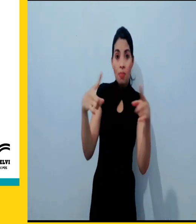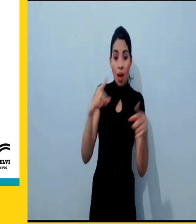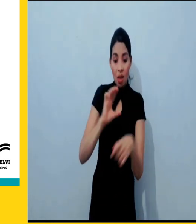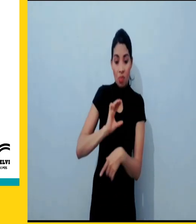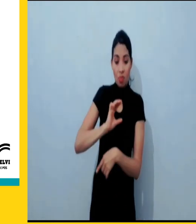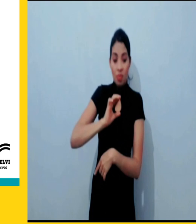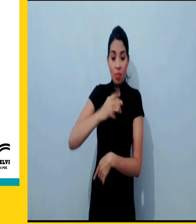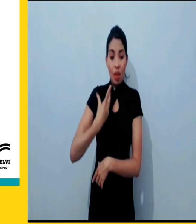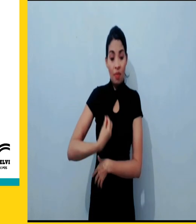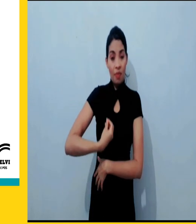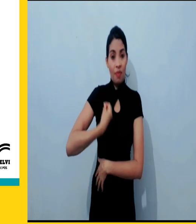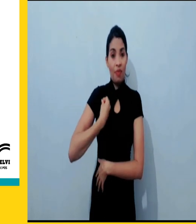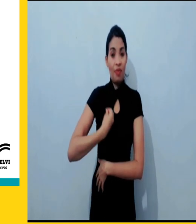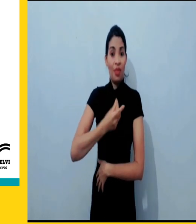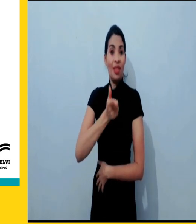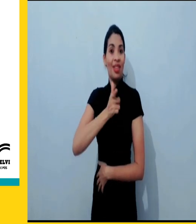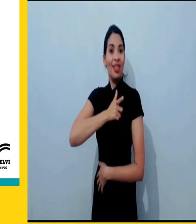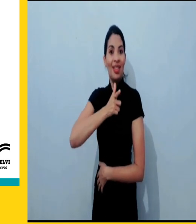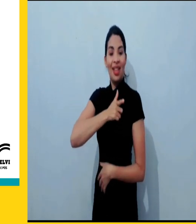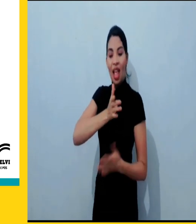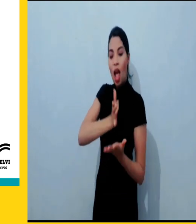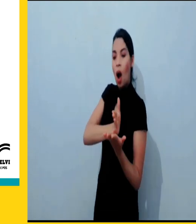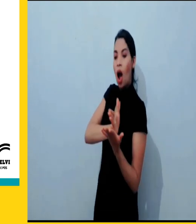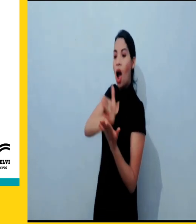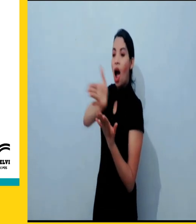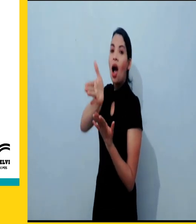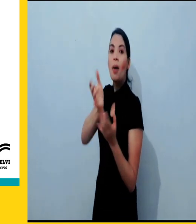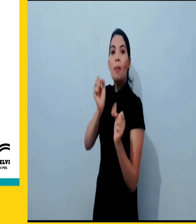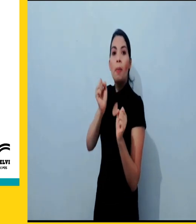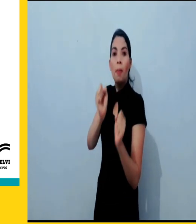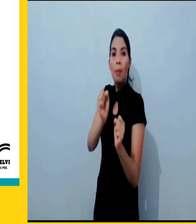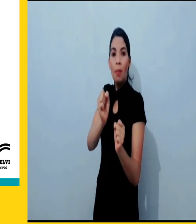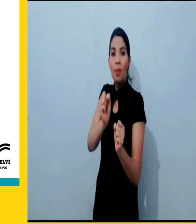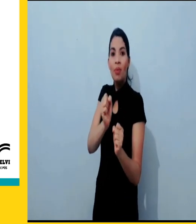virtude tem. Ela nos faz caminhar. Eugênio Cunha.